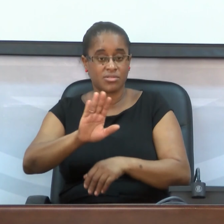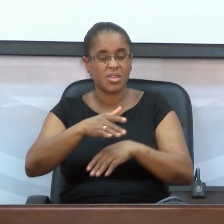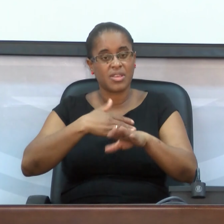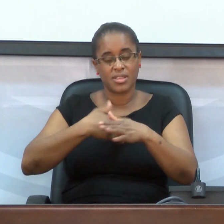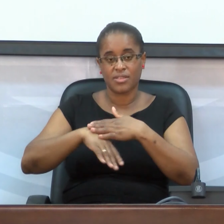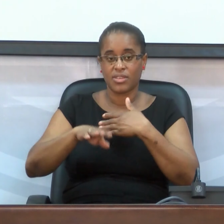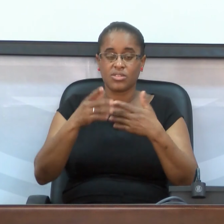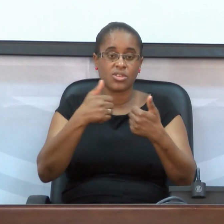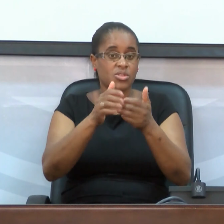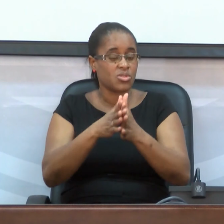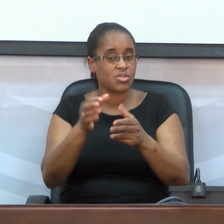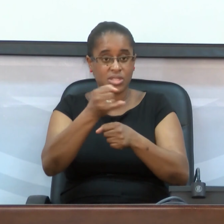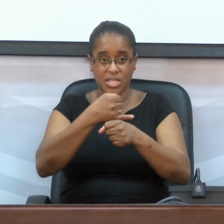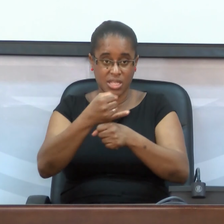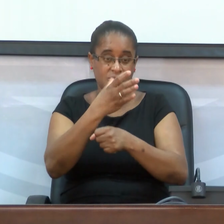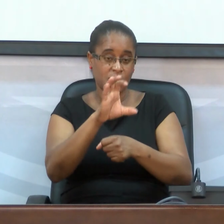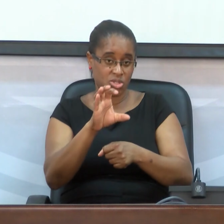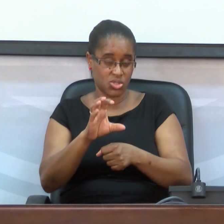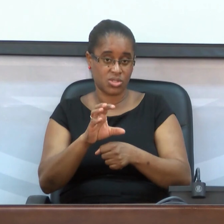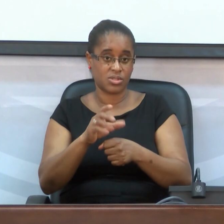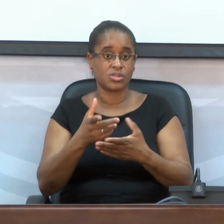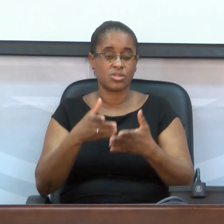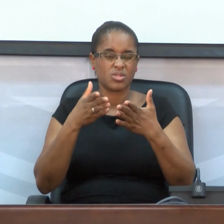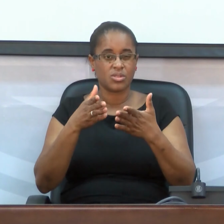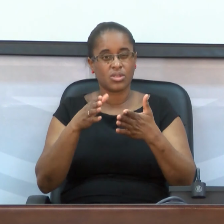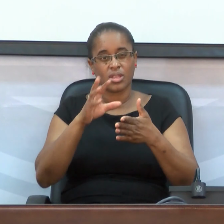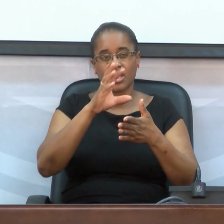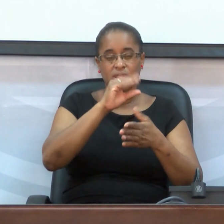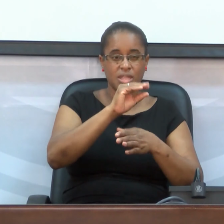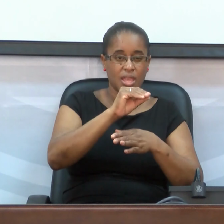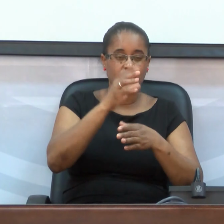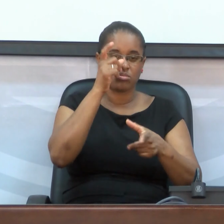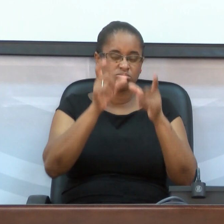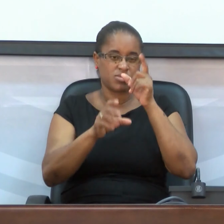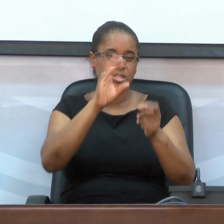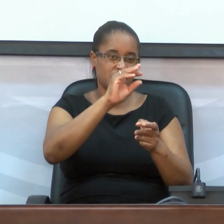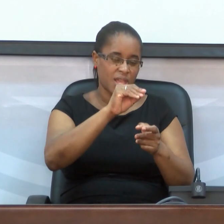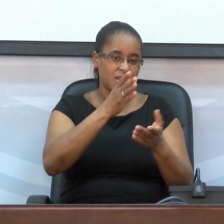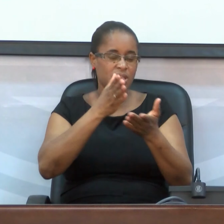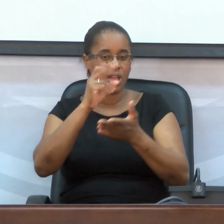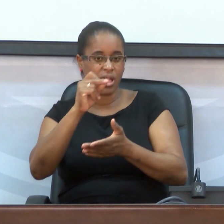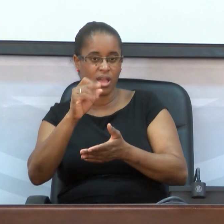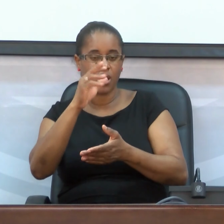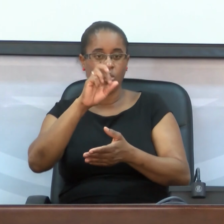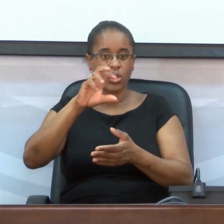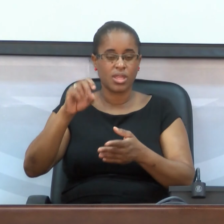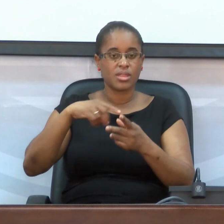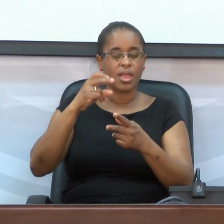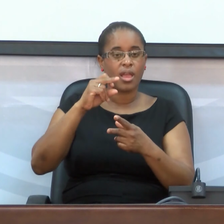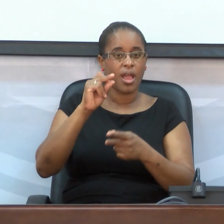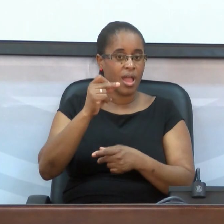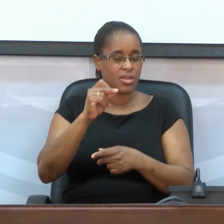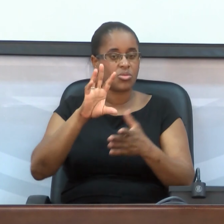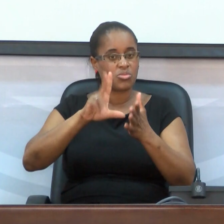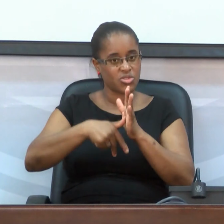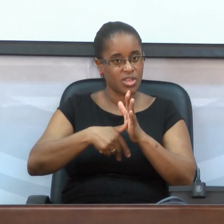todos os concelhos do país, numa população de 10 a 80 anos. Portanto, é um projeto muito abrangente.